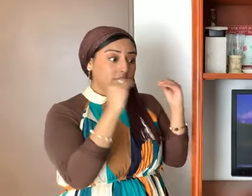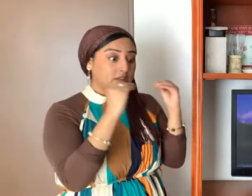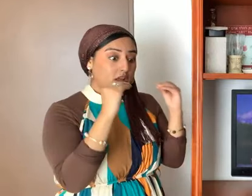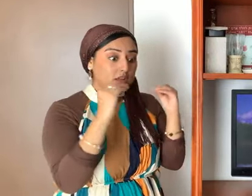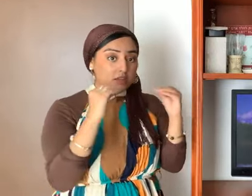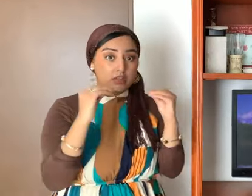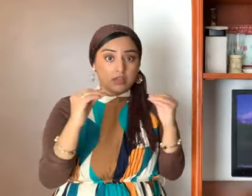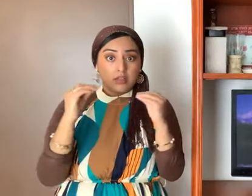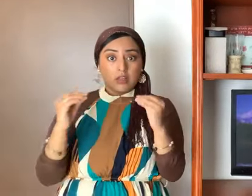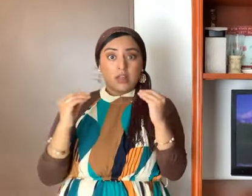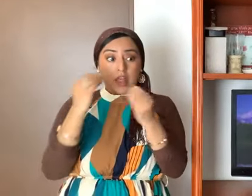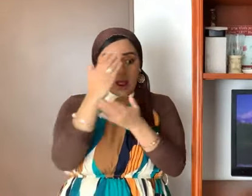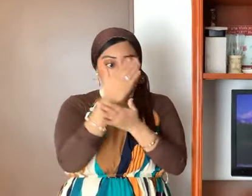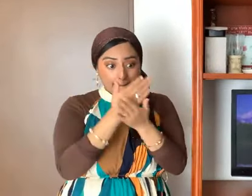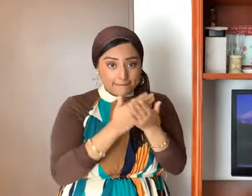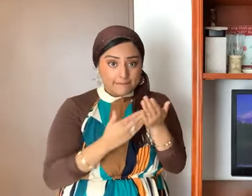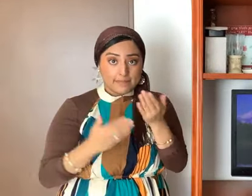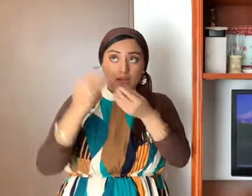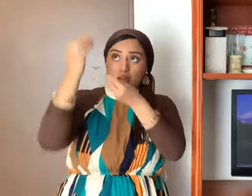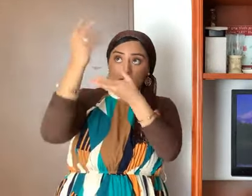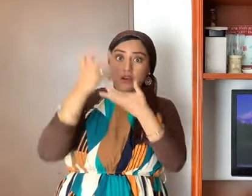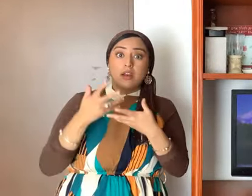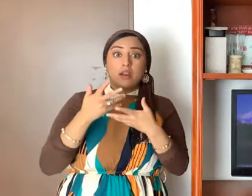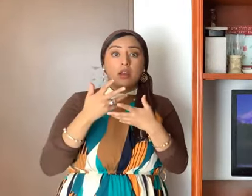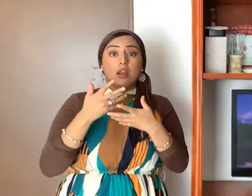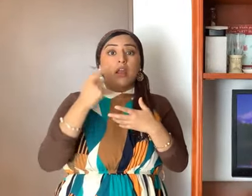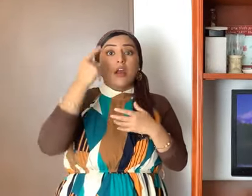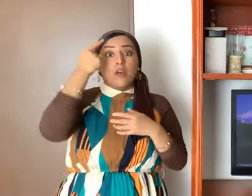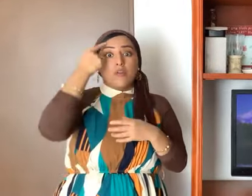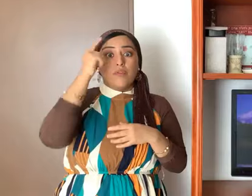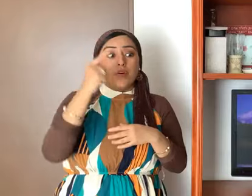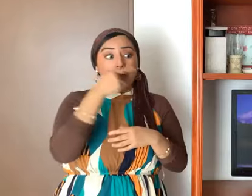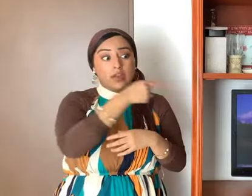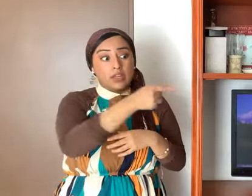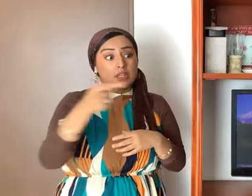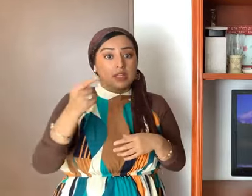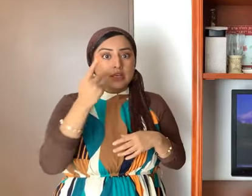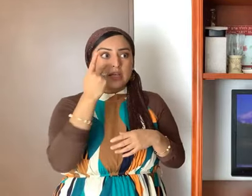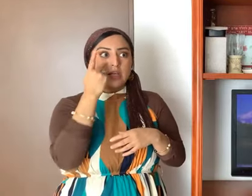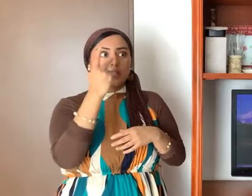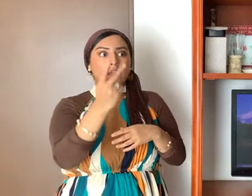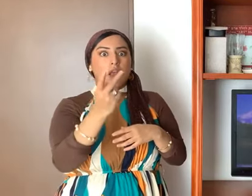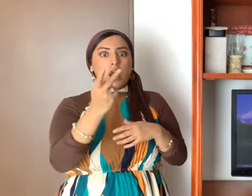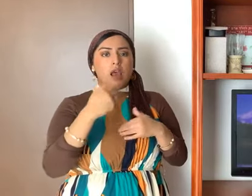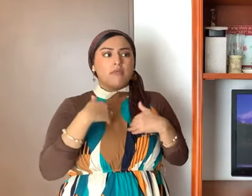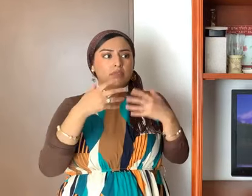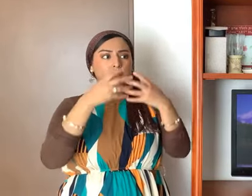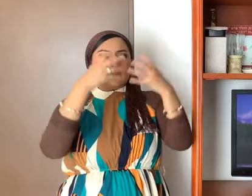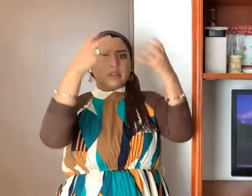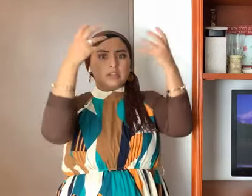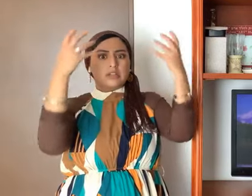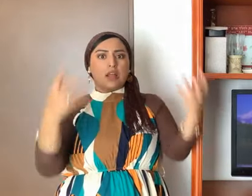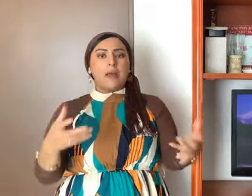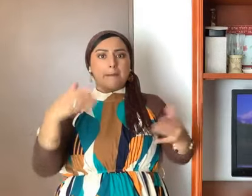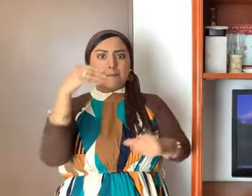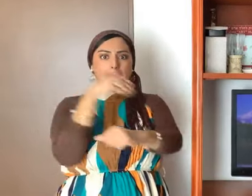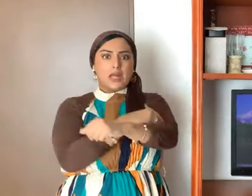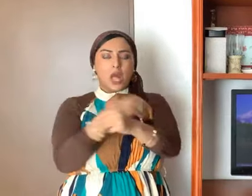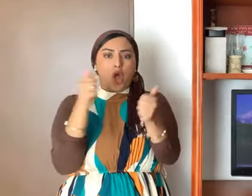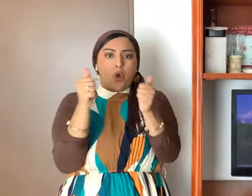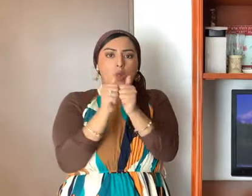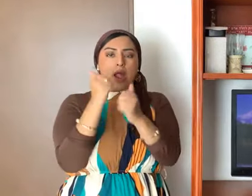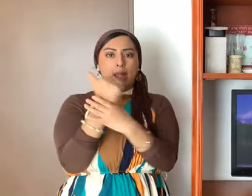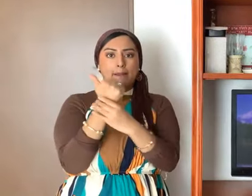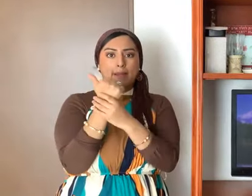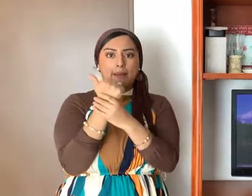enseñó parte de la revelación para que ellos vieran la luz que estaba en él, porque así es en todos los siervos